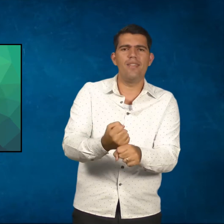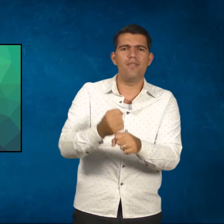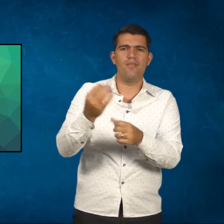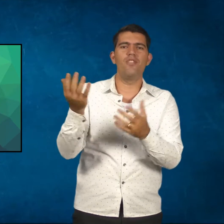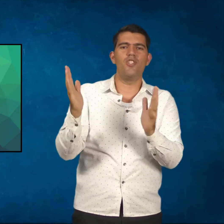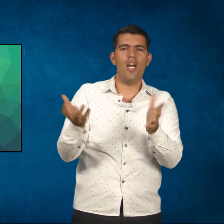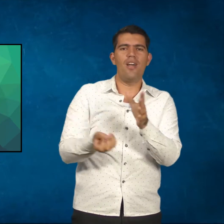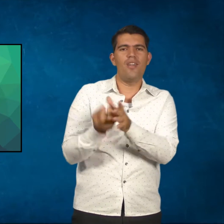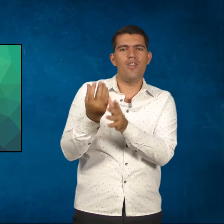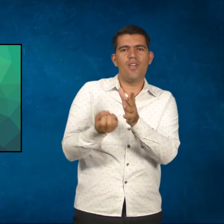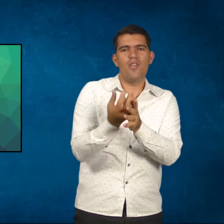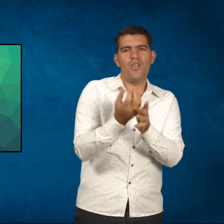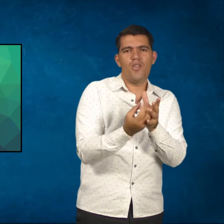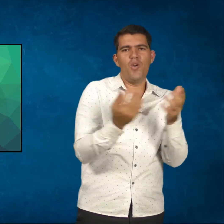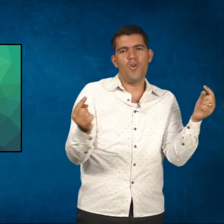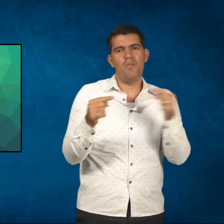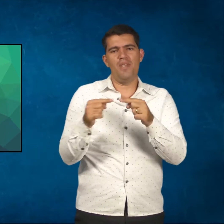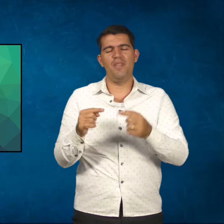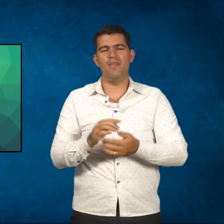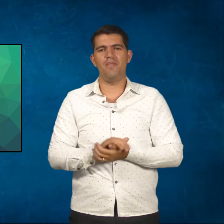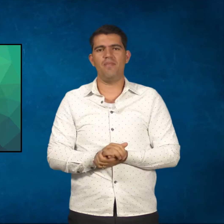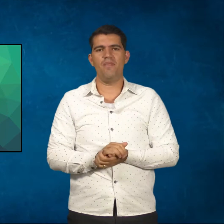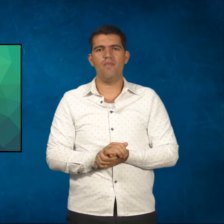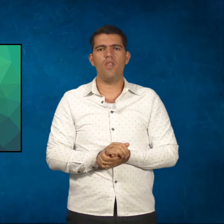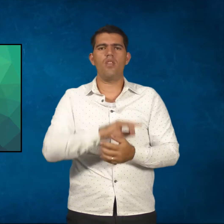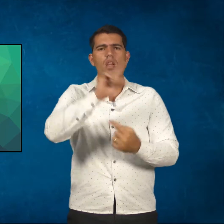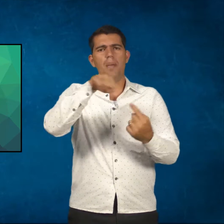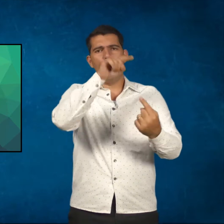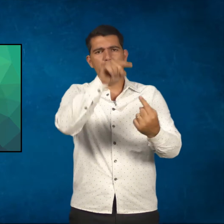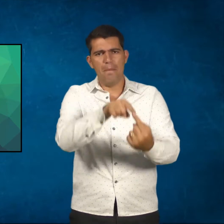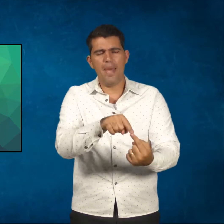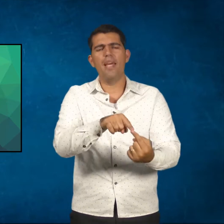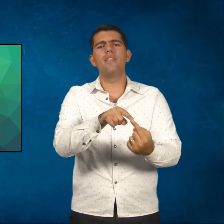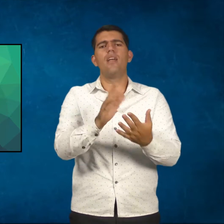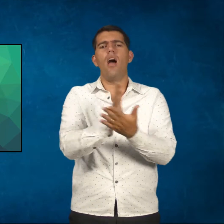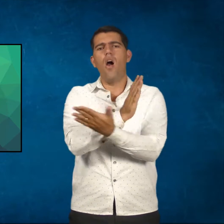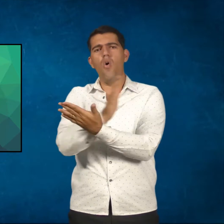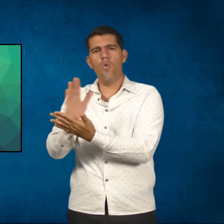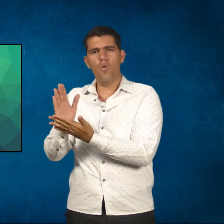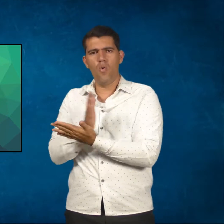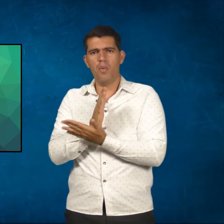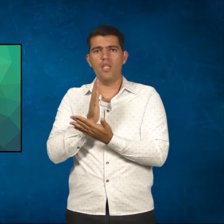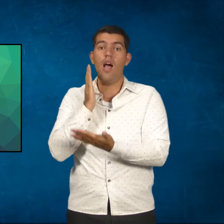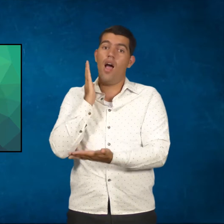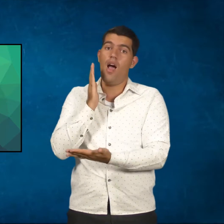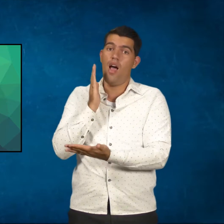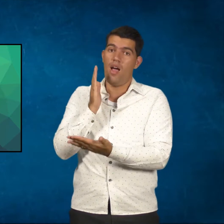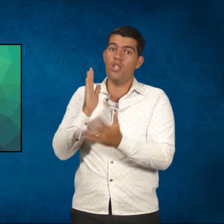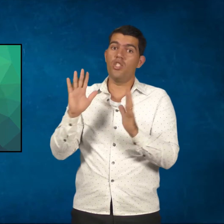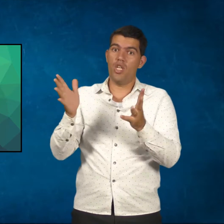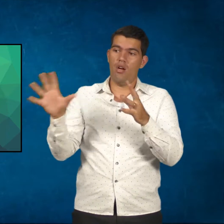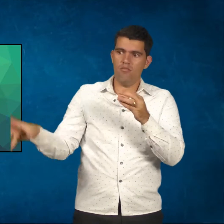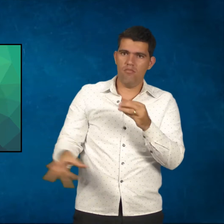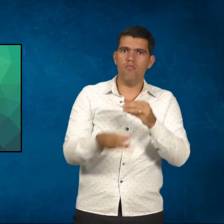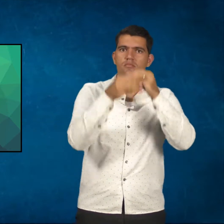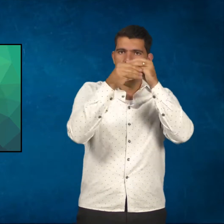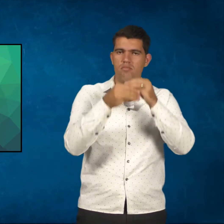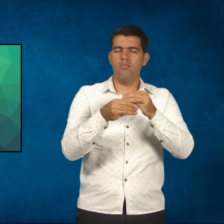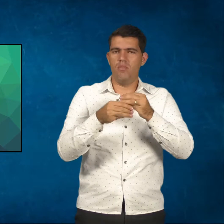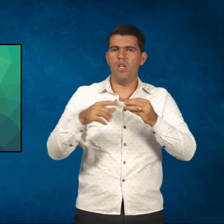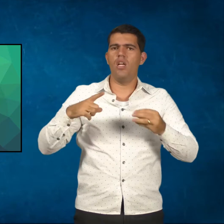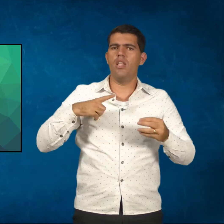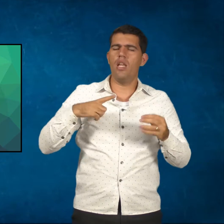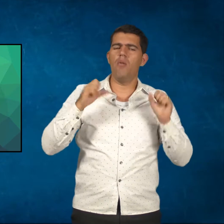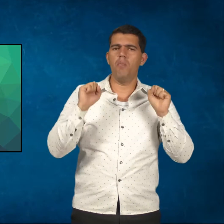anos. Dentre as metas que acabaram, consequentemente, sendo incorporadas, nós